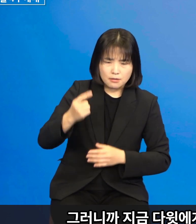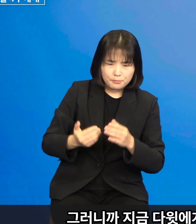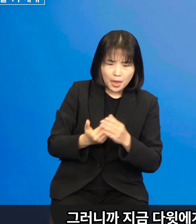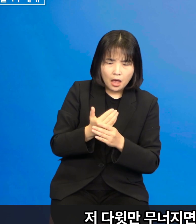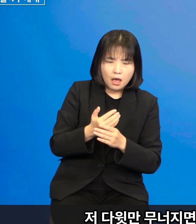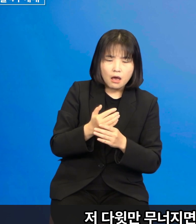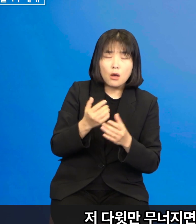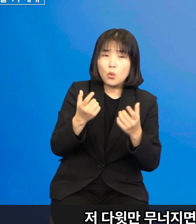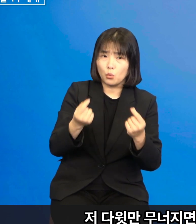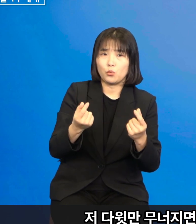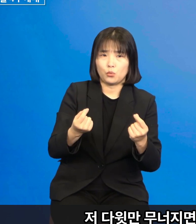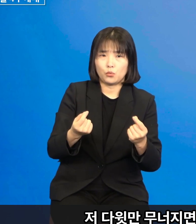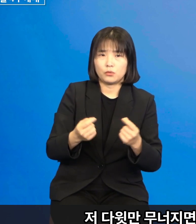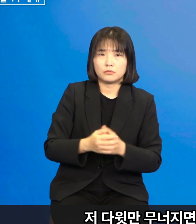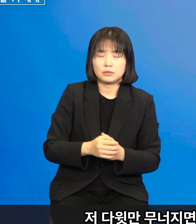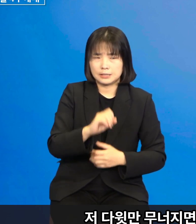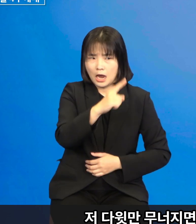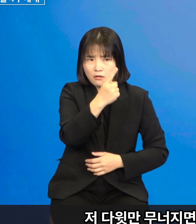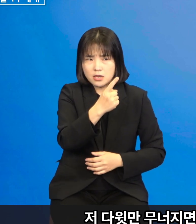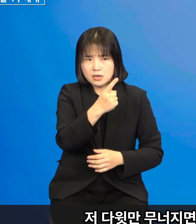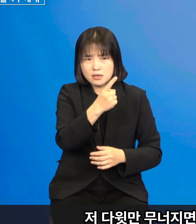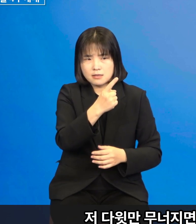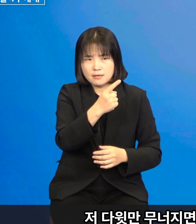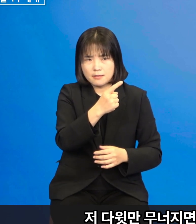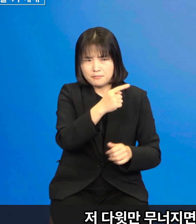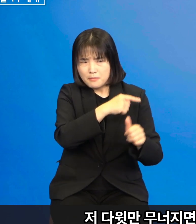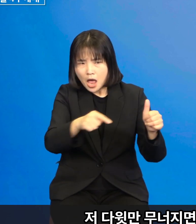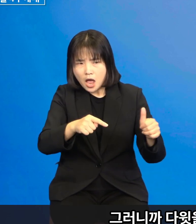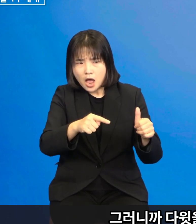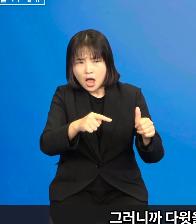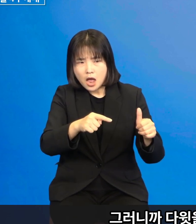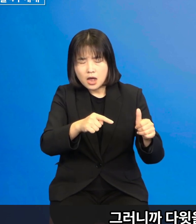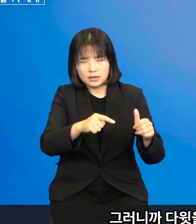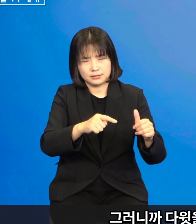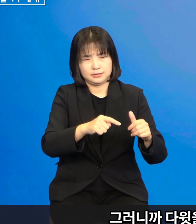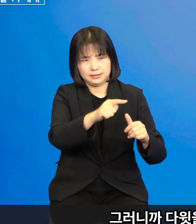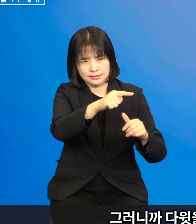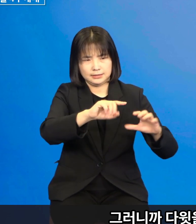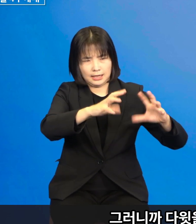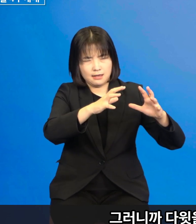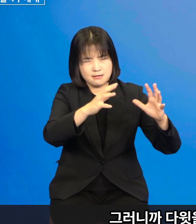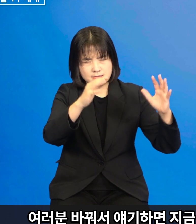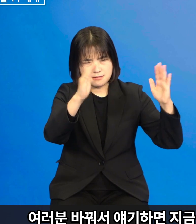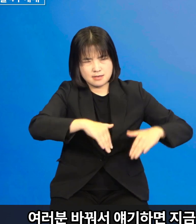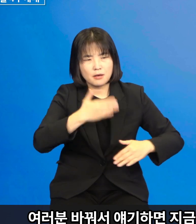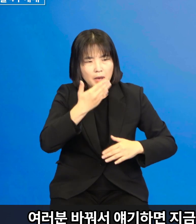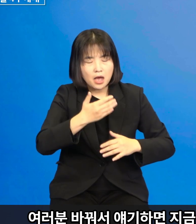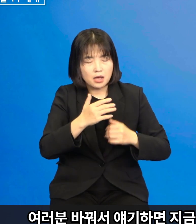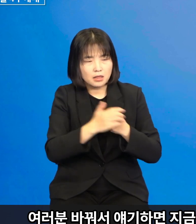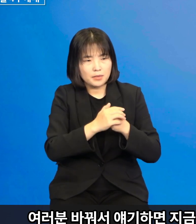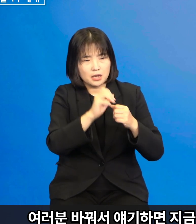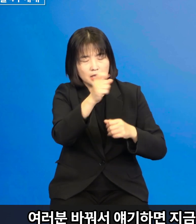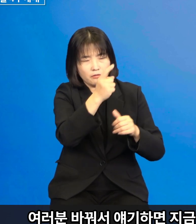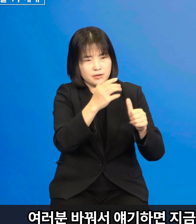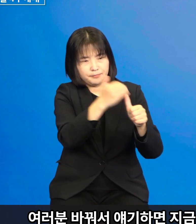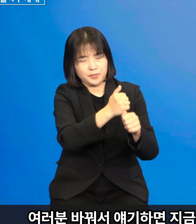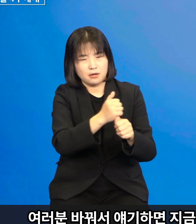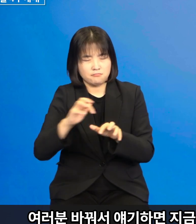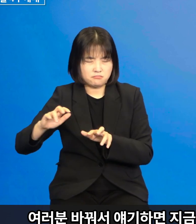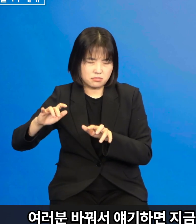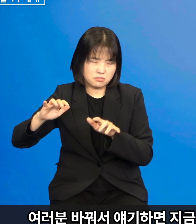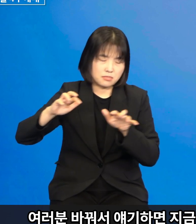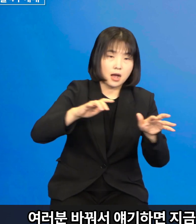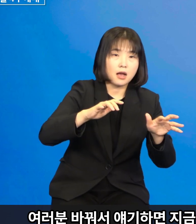그거예요. 저 다윗만 무너지면 이 나라는 다 끝나는 건데, 그러니까 다윗을 잡으러 오는 거예요. 여러분